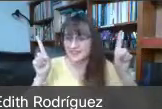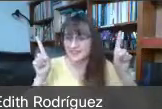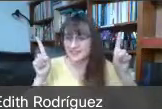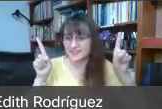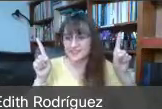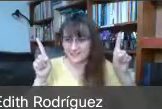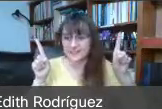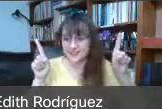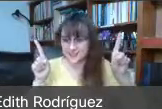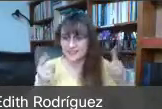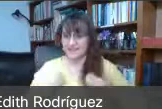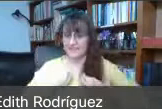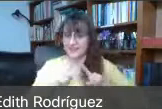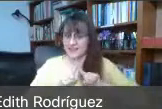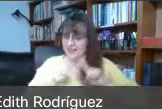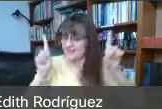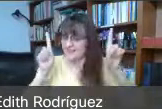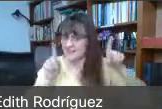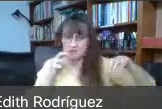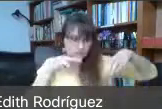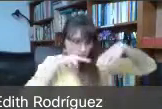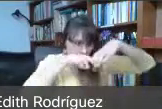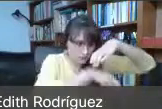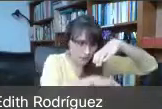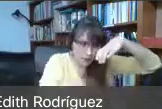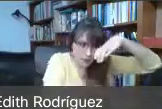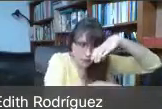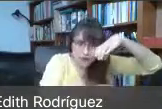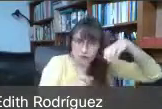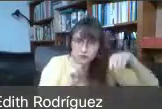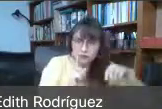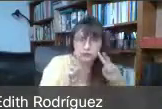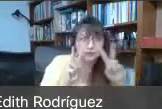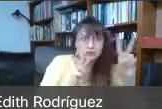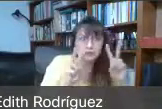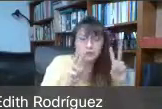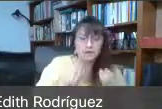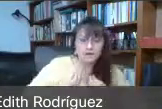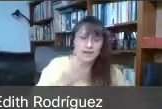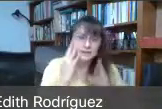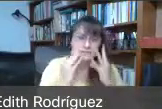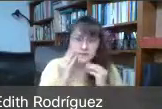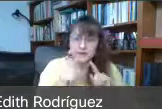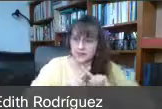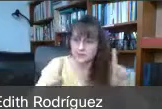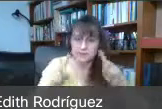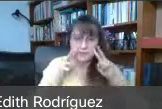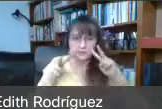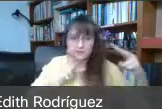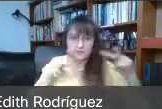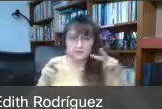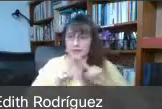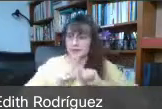Es una experiencia de vida distinta cuando uno está en un escenario oscuro o en un escenario del que sale de la oscuridad.